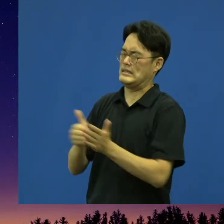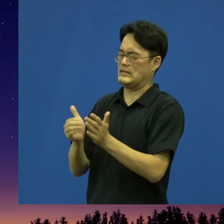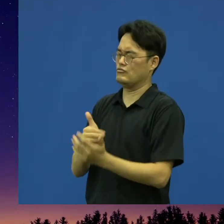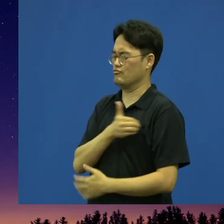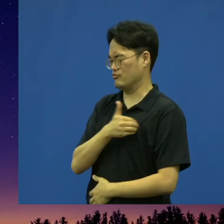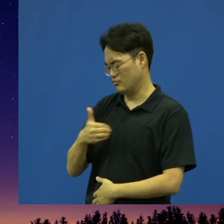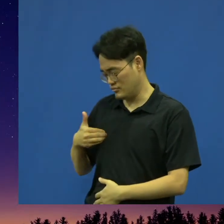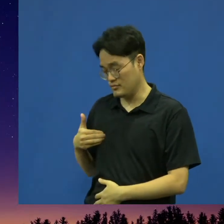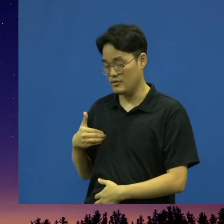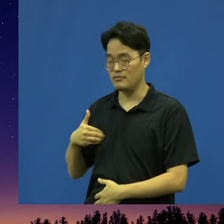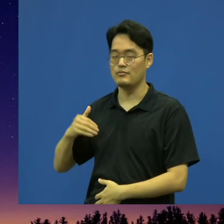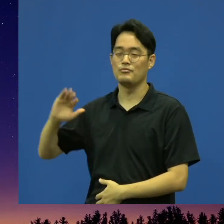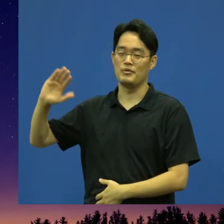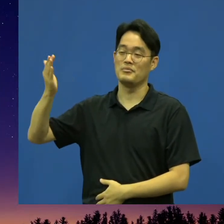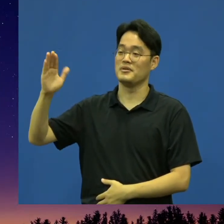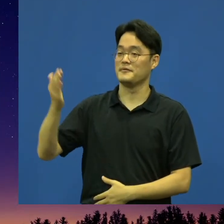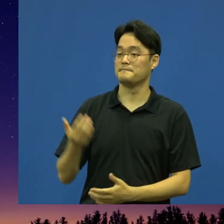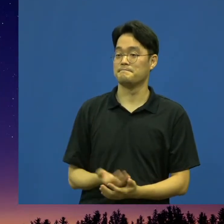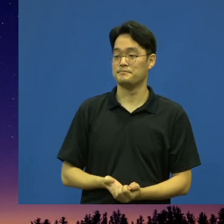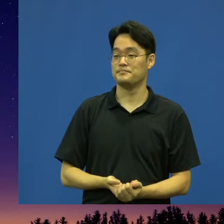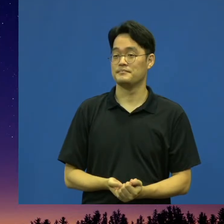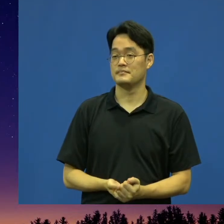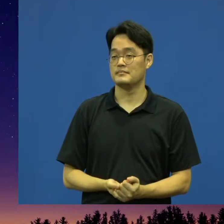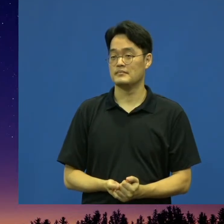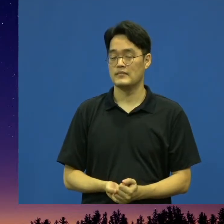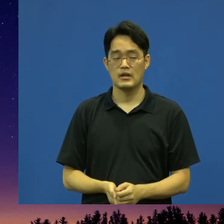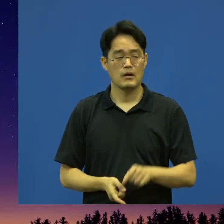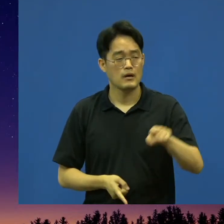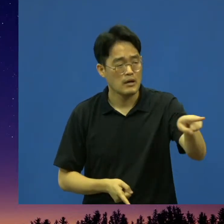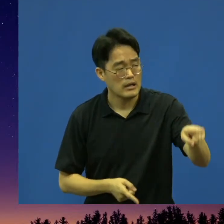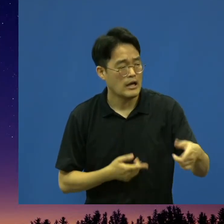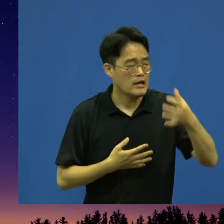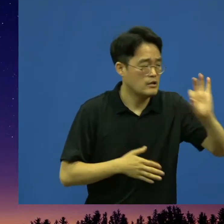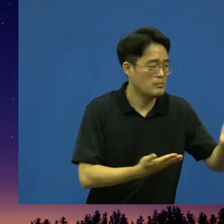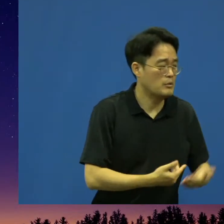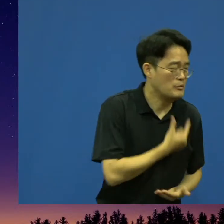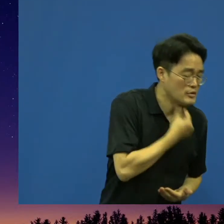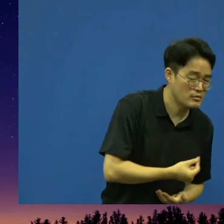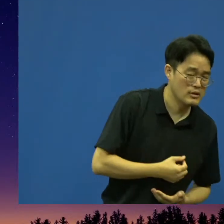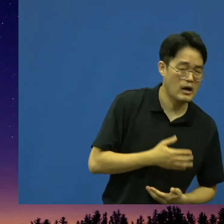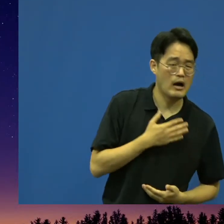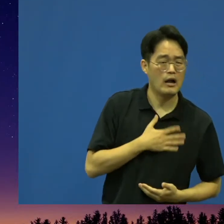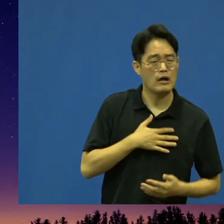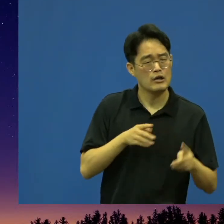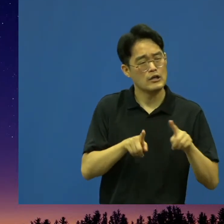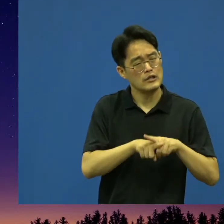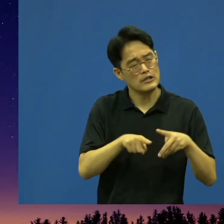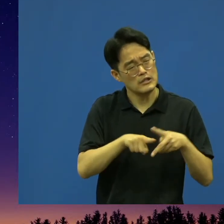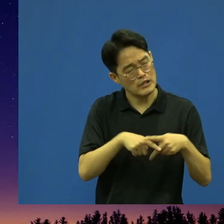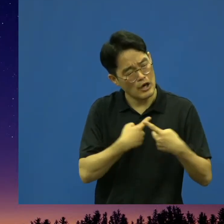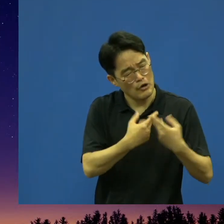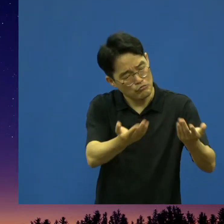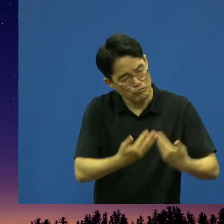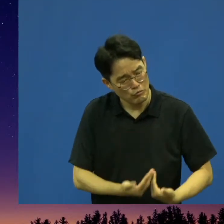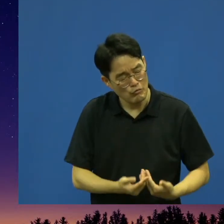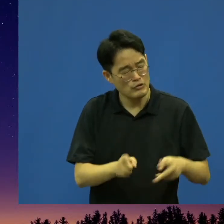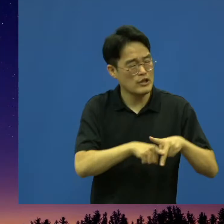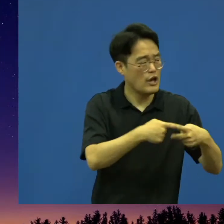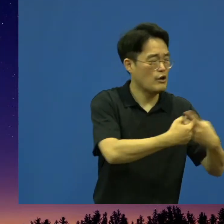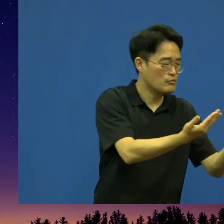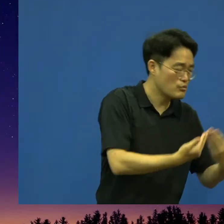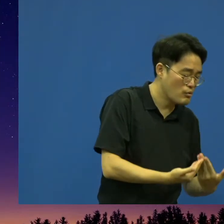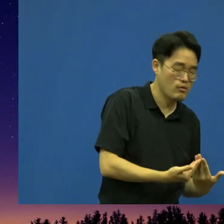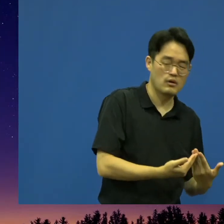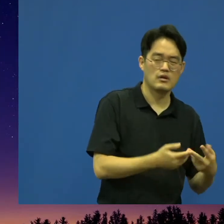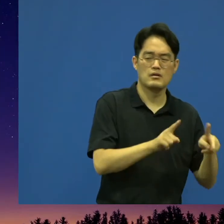거지요. 그죠? 그냥 이 사람도 알아주고 저 사람도 알아주고 괜찮아요. 그냥 좀